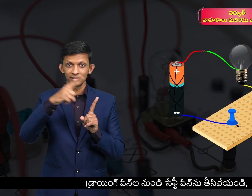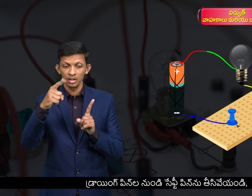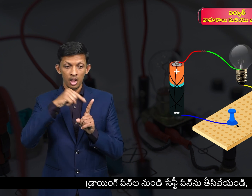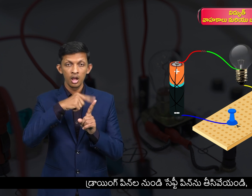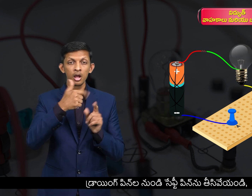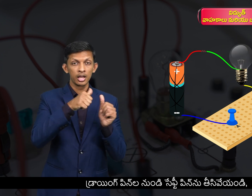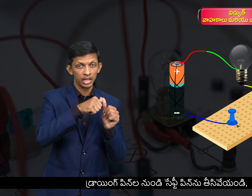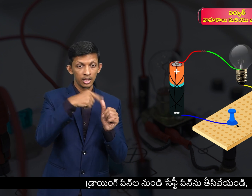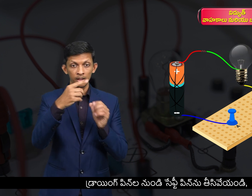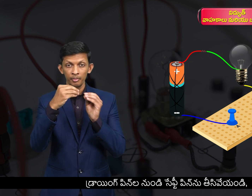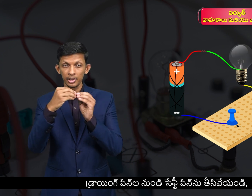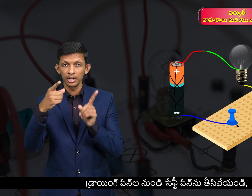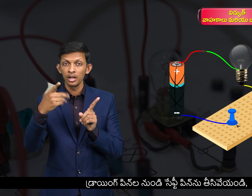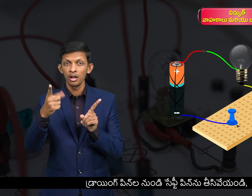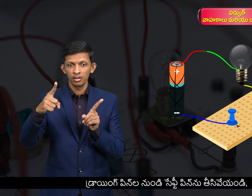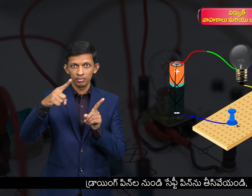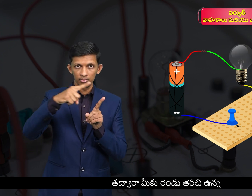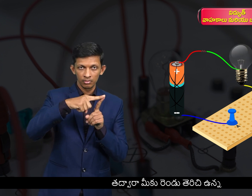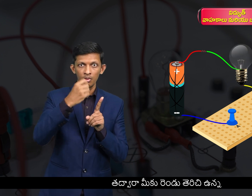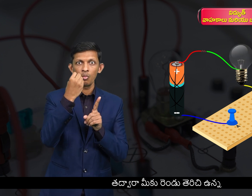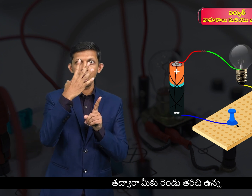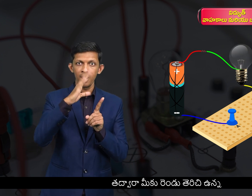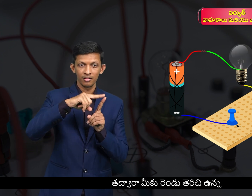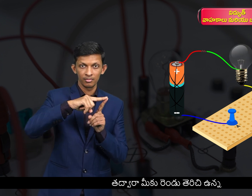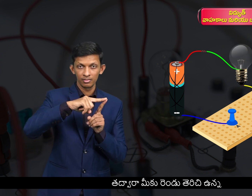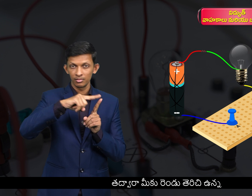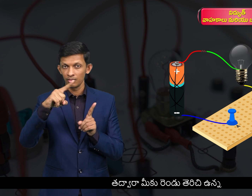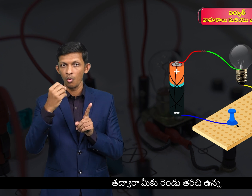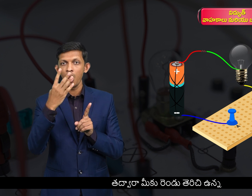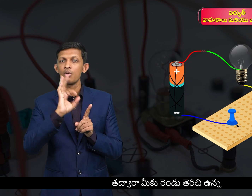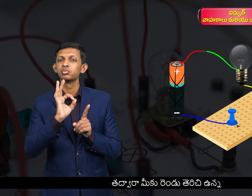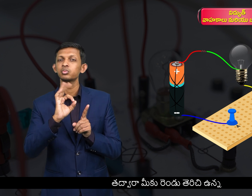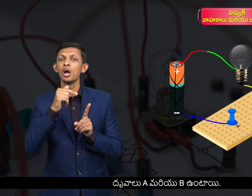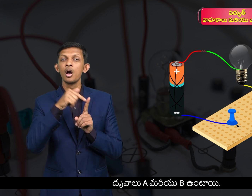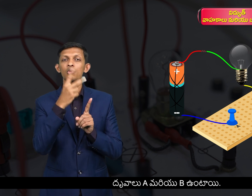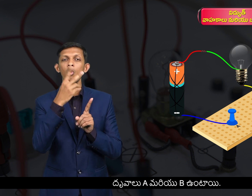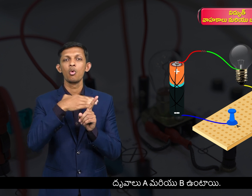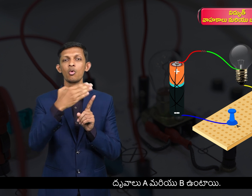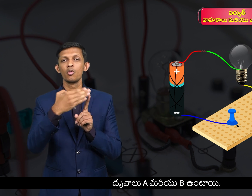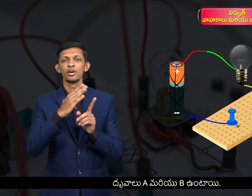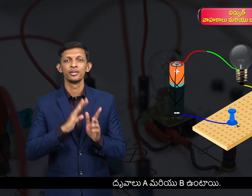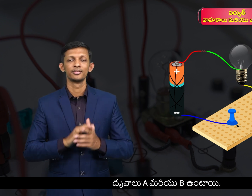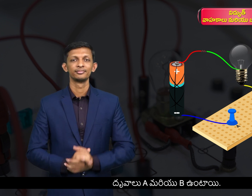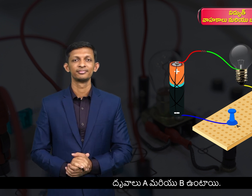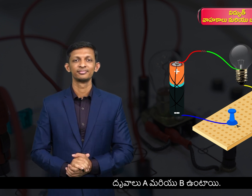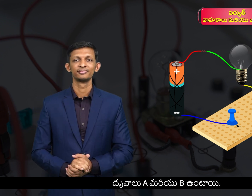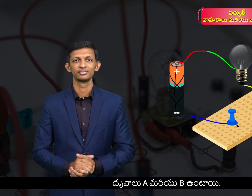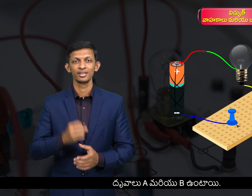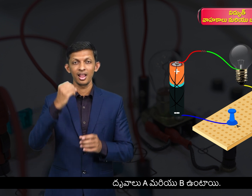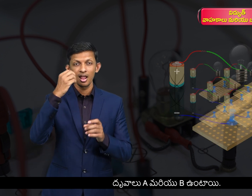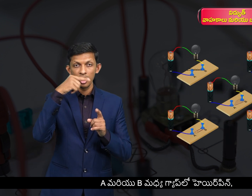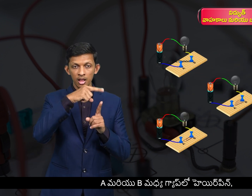నుండి సేఫ్టీ పిన్ను తీసివేయండి. తద్వారా మీకు 2 తెరిచి ఉన్న ధ్రువాలు A మరియు B